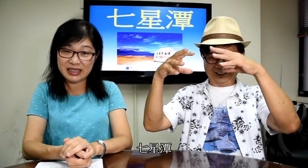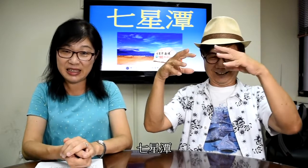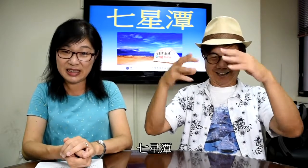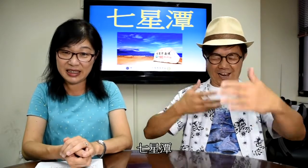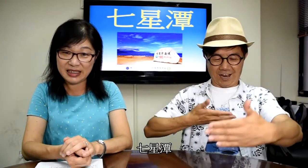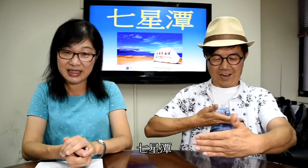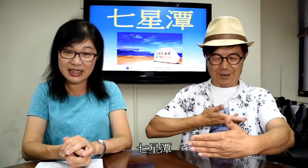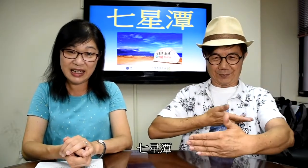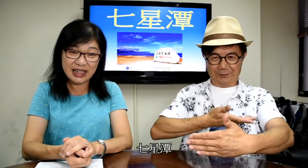星